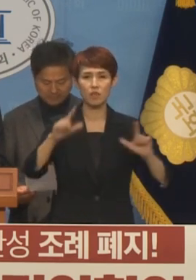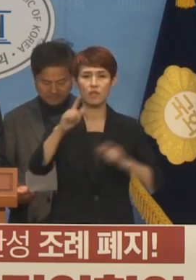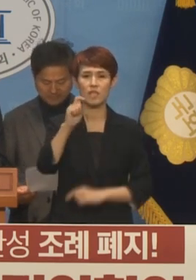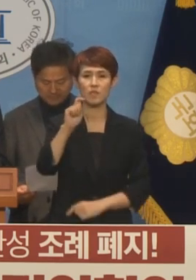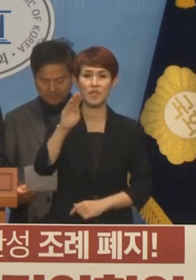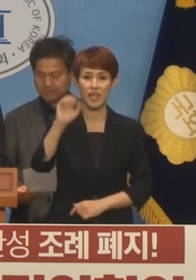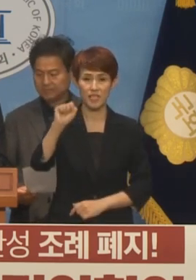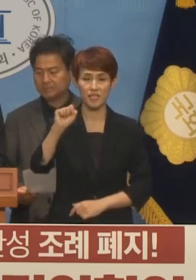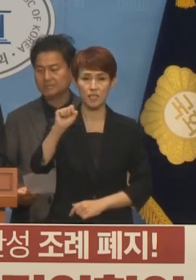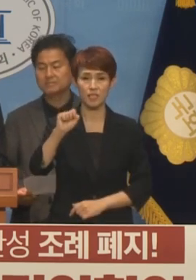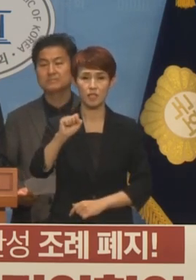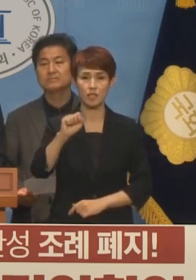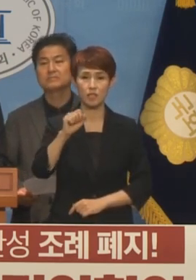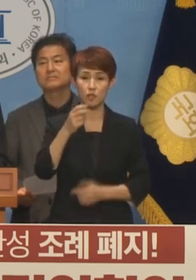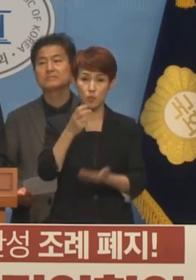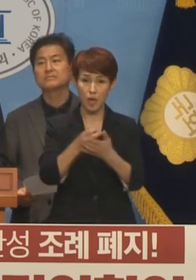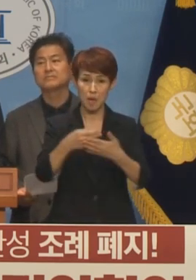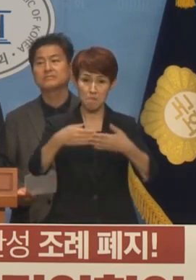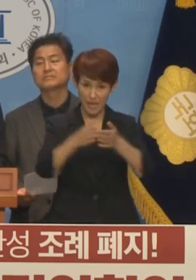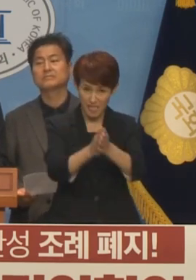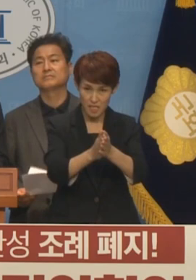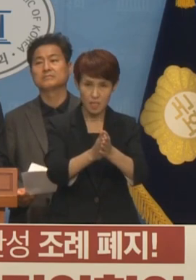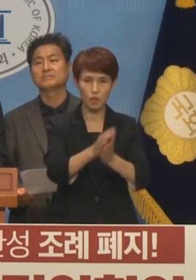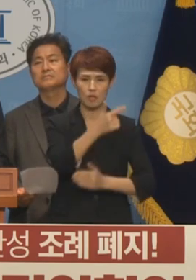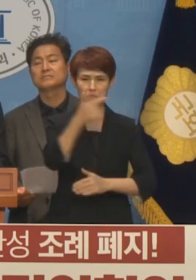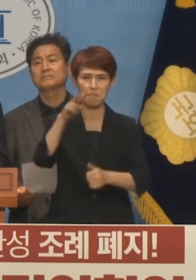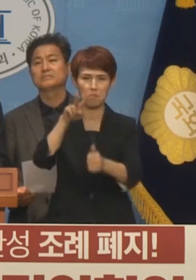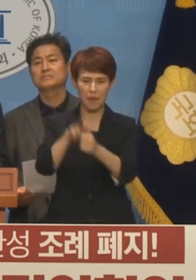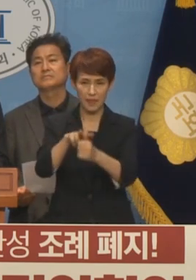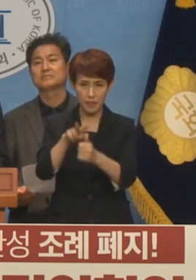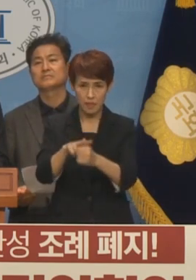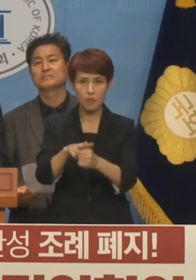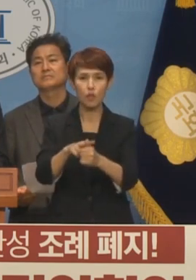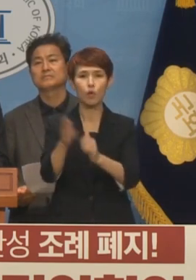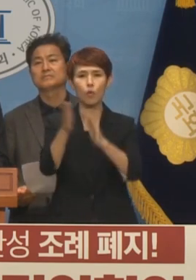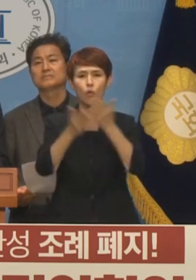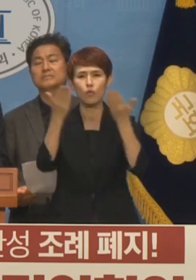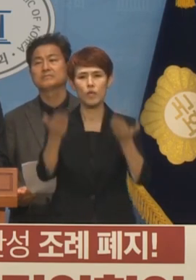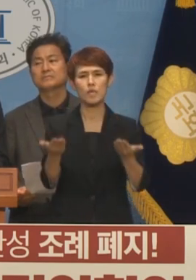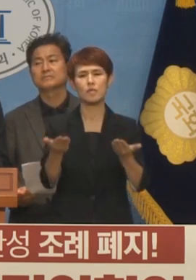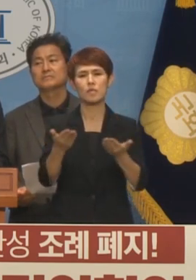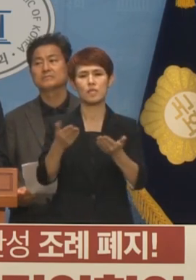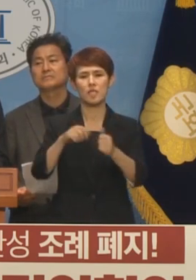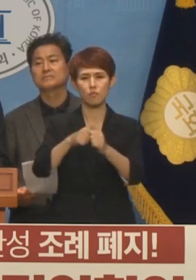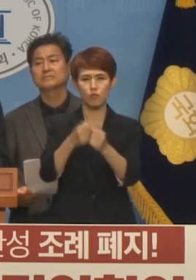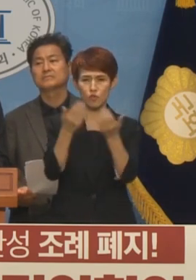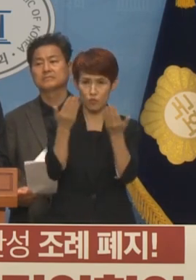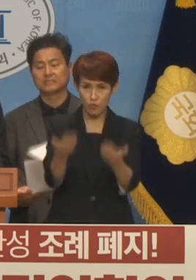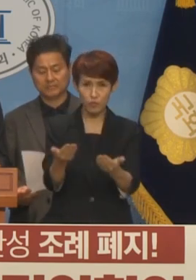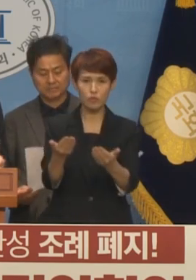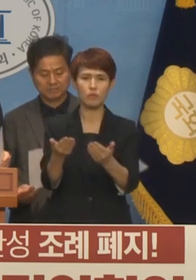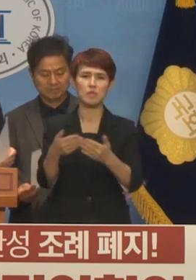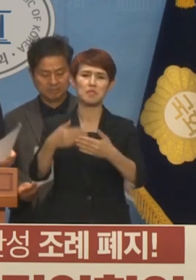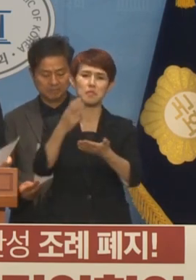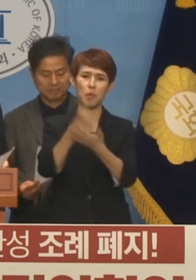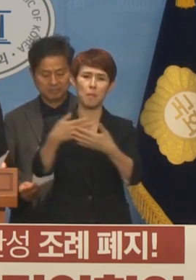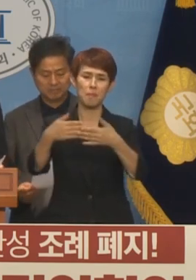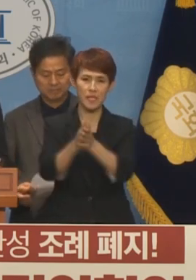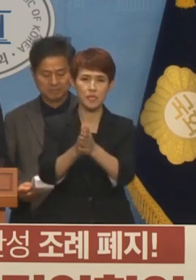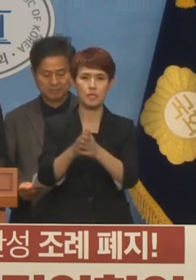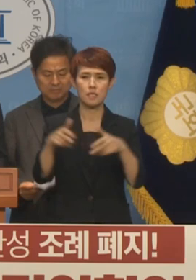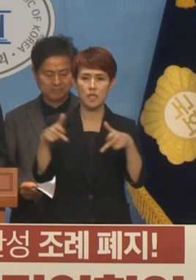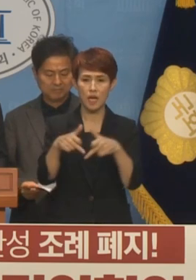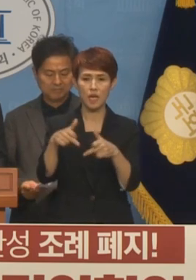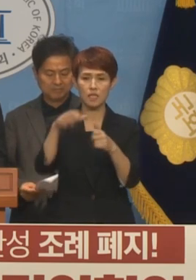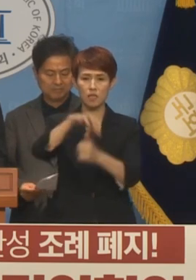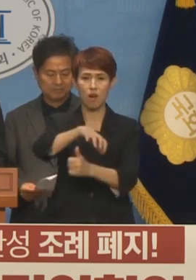지원 폐지 조례안 통과를 시작으로 대형마트 공휴일 의무휴업 폐지 조례안과 서사원 지원 폐지 조례안, 장애인 탈시설 폐지